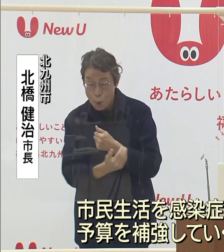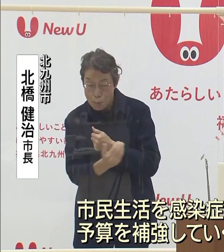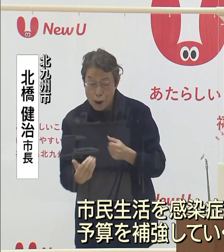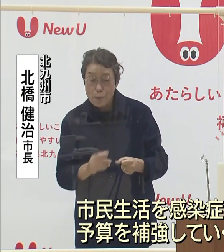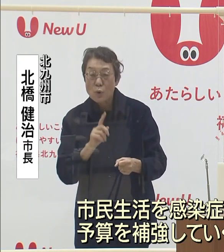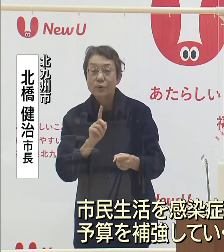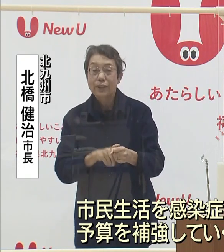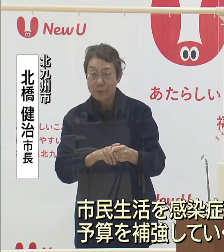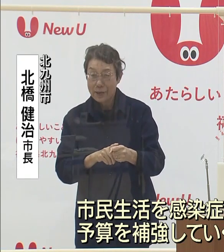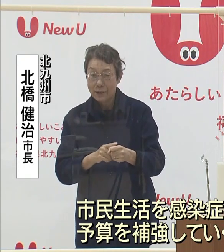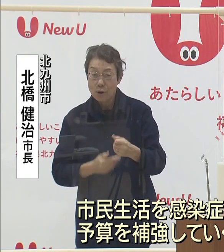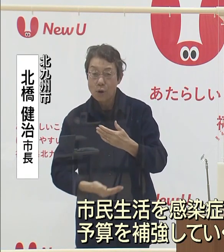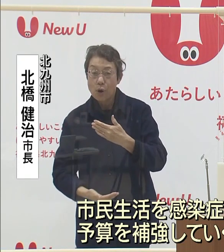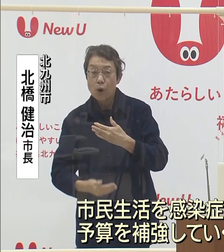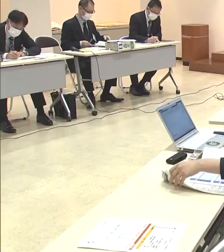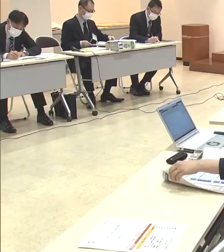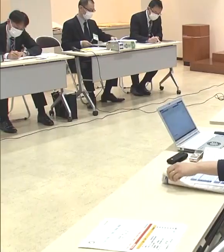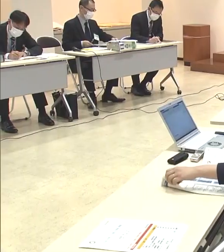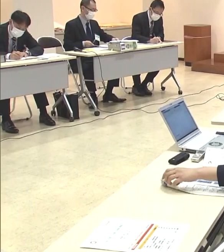強していくこと。